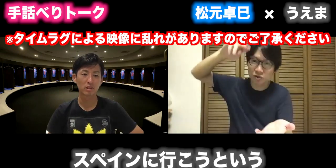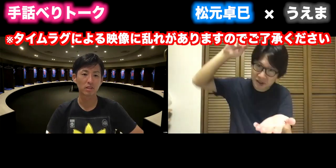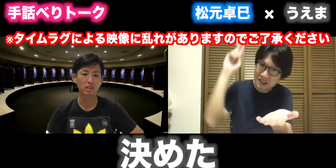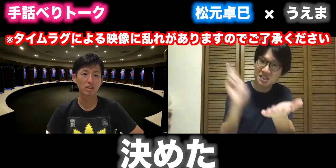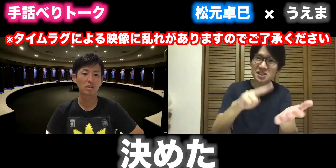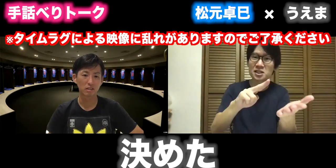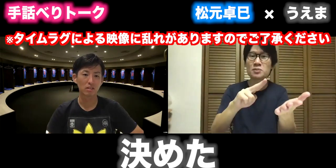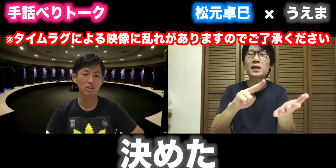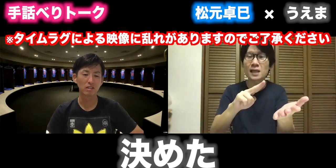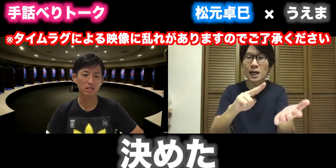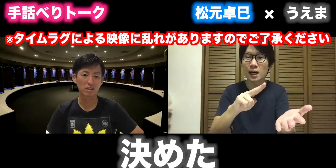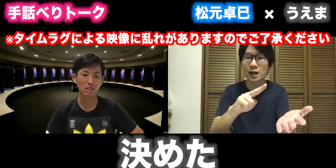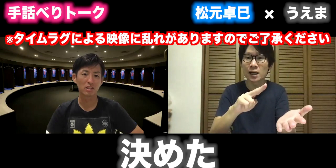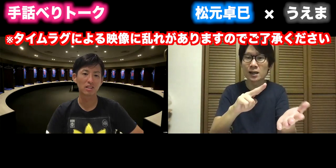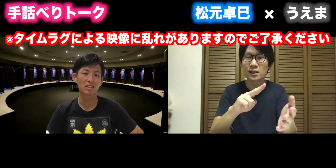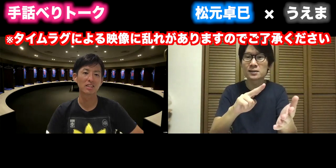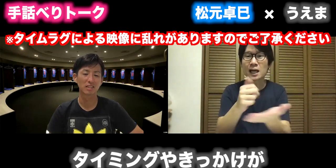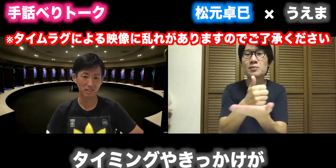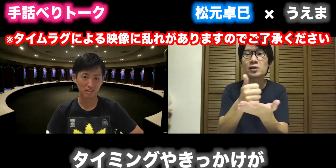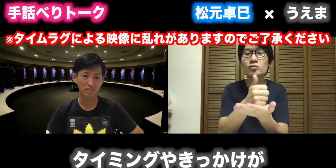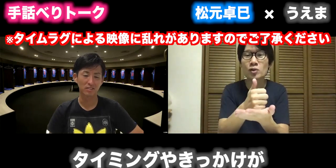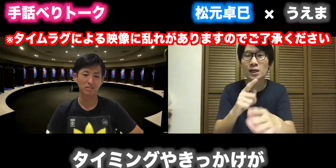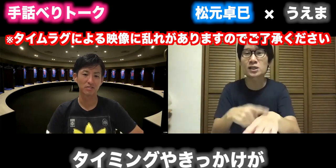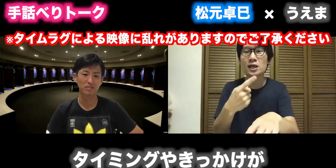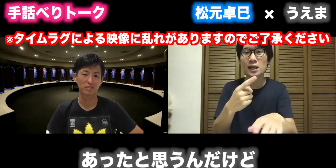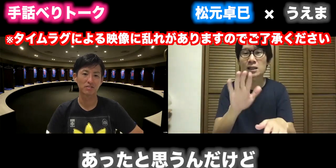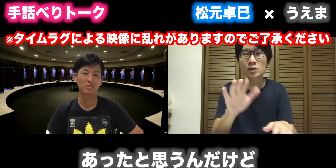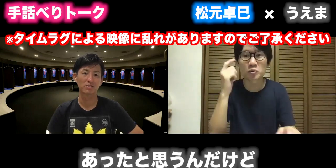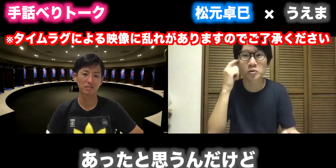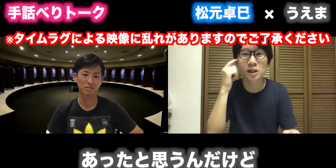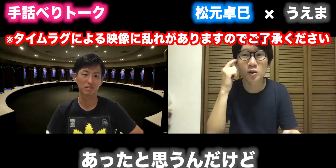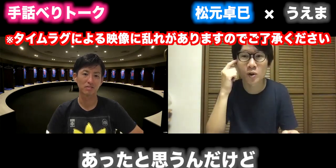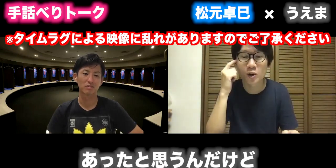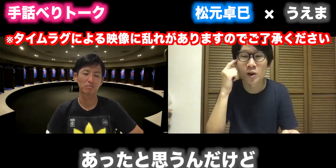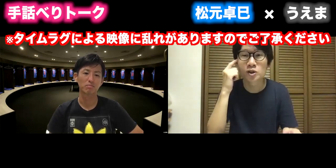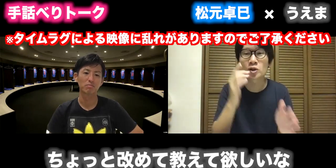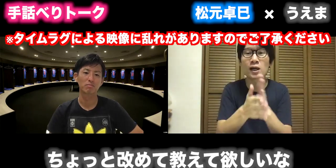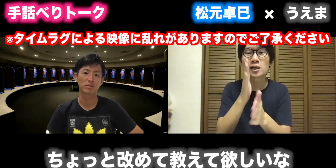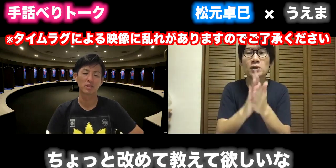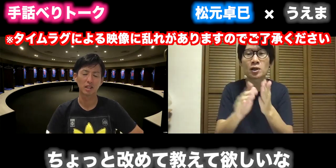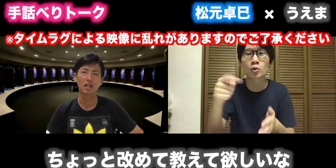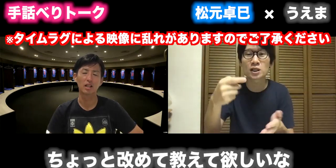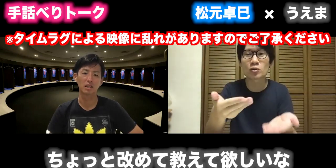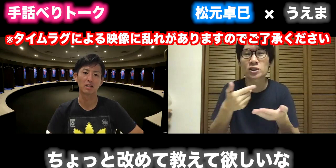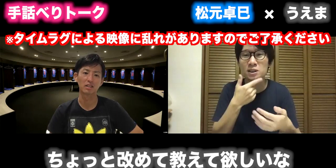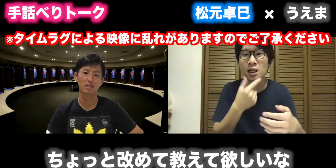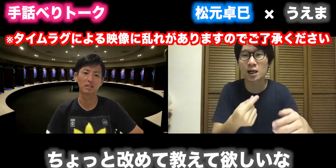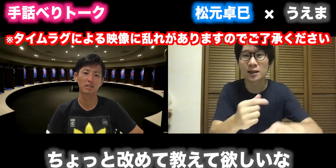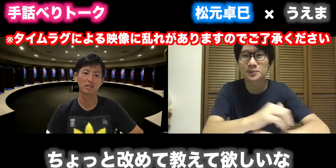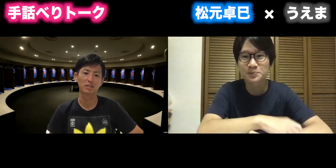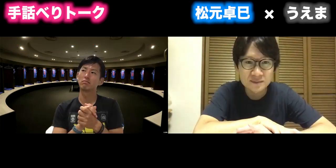いう決めたタイミングとカチッかけあったと思うんだけどちょっとあらためて知ってほしい